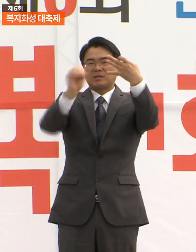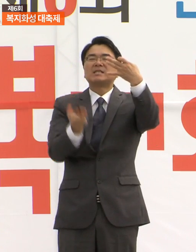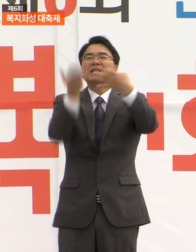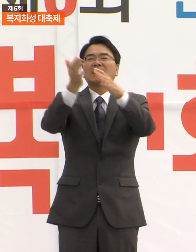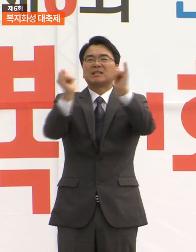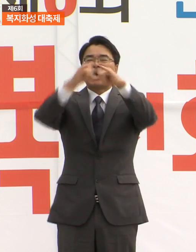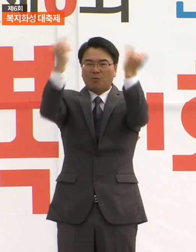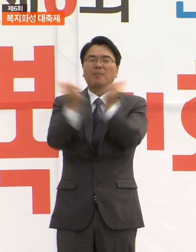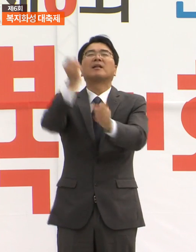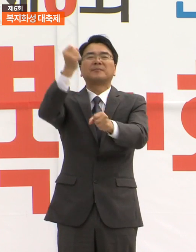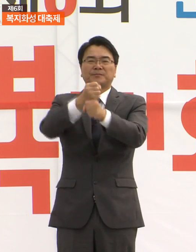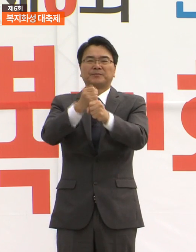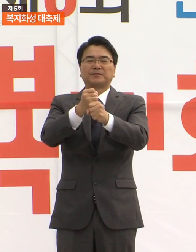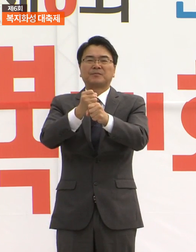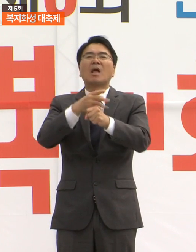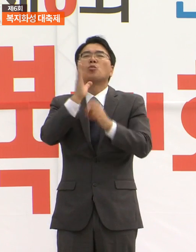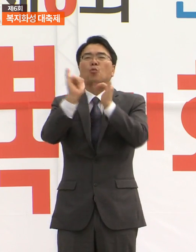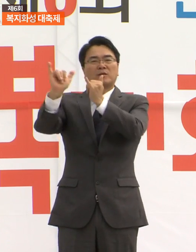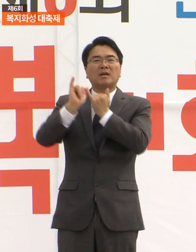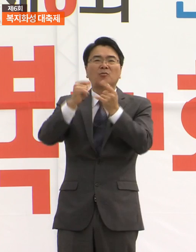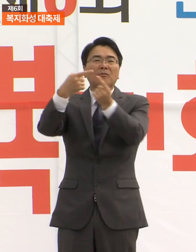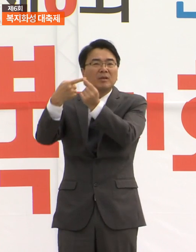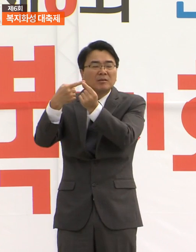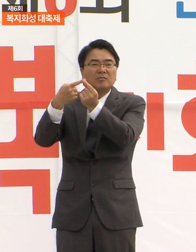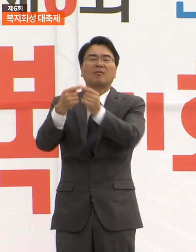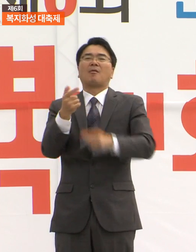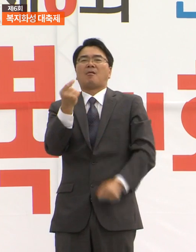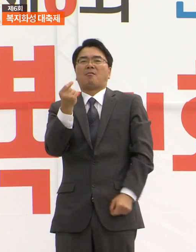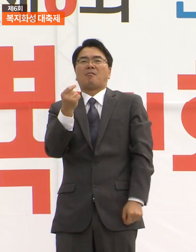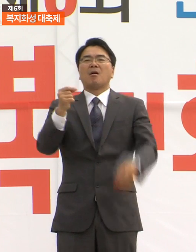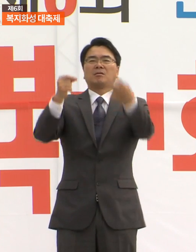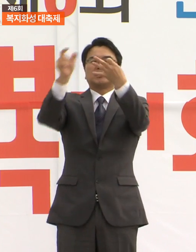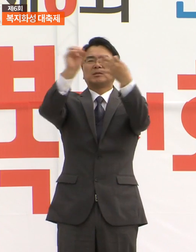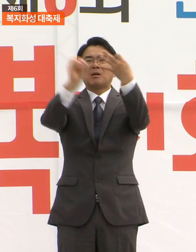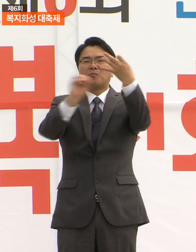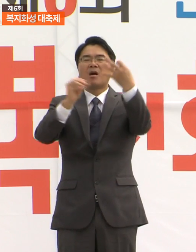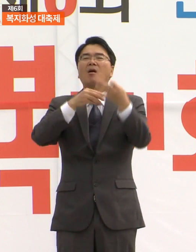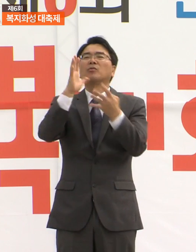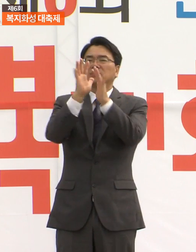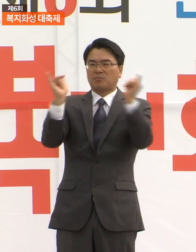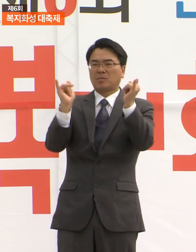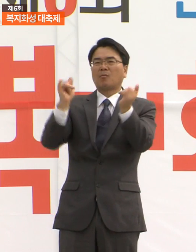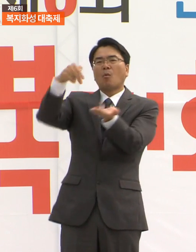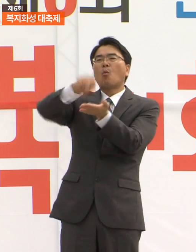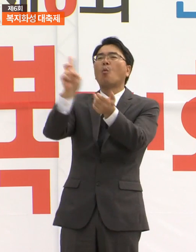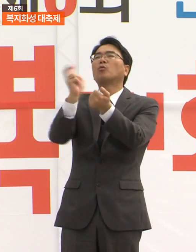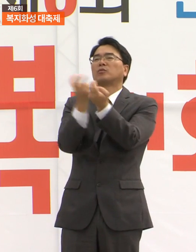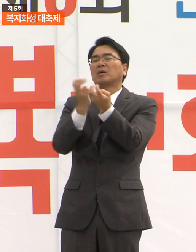1위. 이런 나라가 만들어지고 있는데 14%의 어르신들을 어떻게 할 것인가에 대해서 우리가